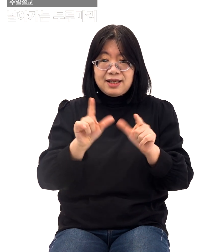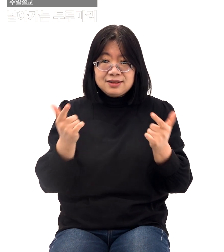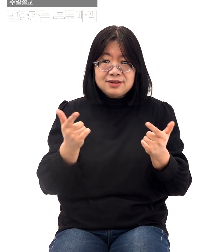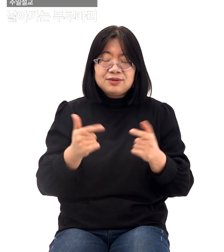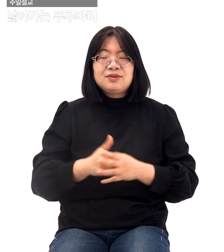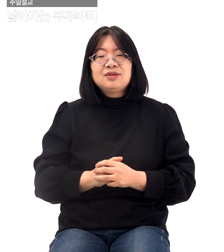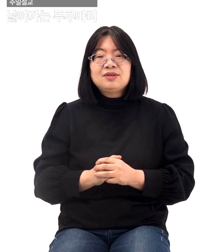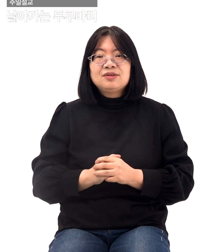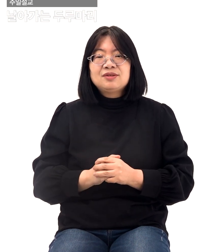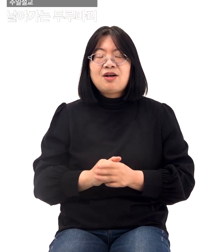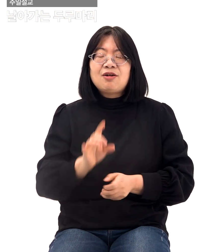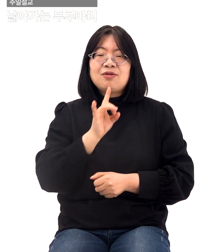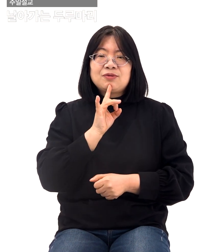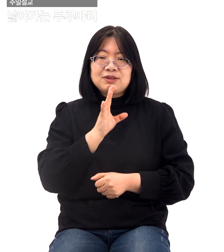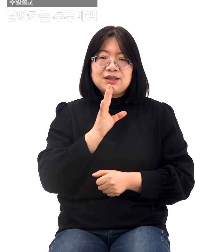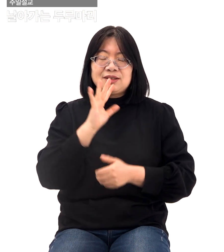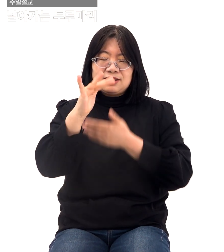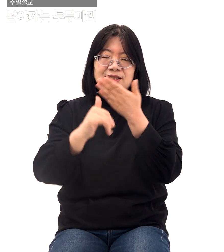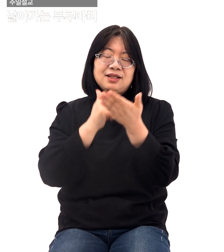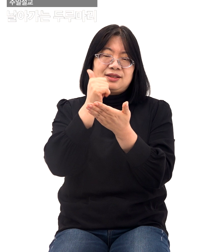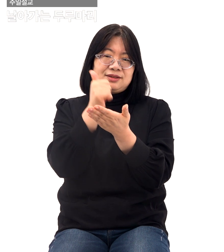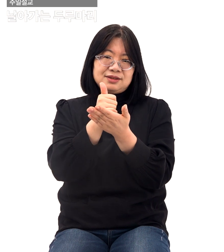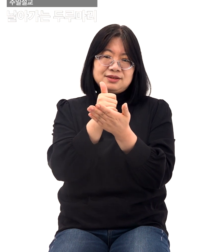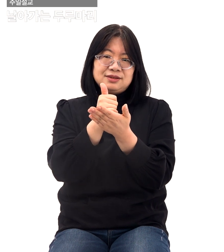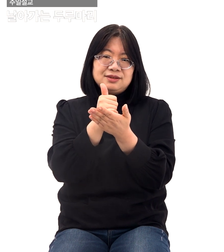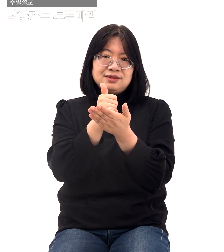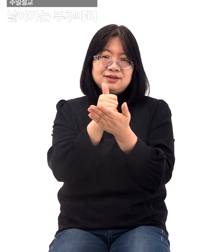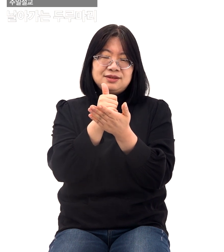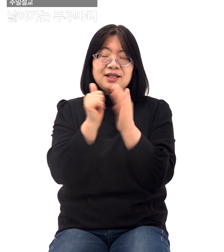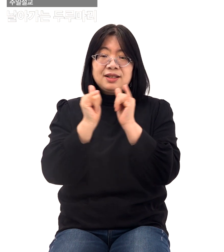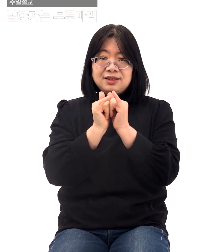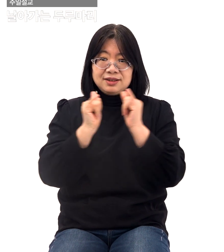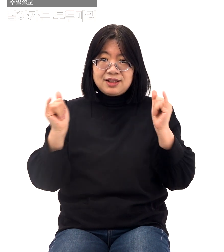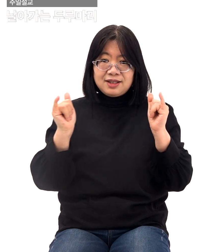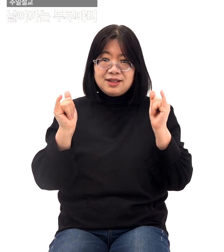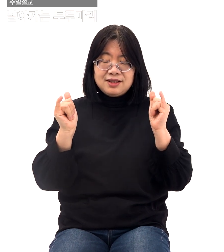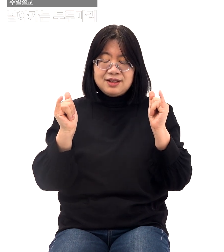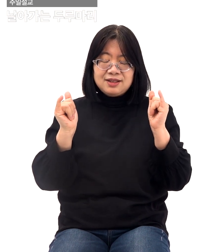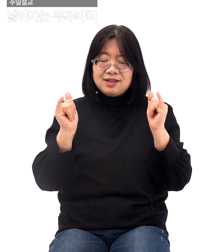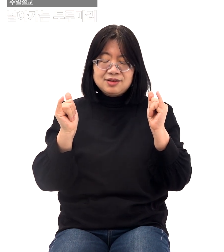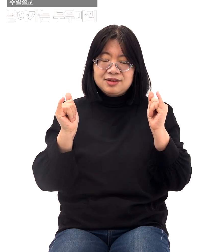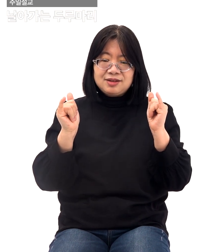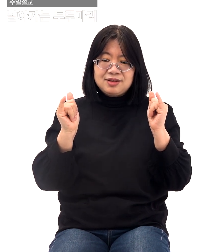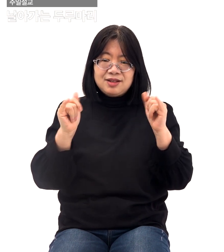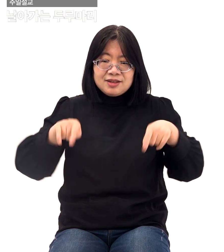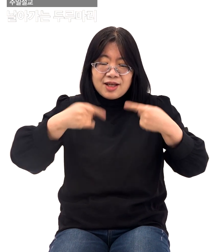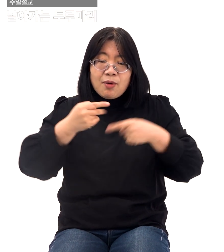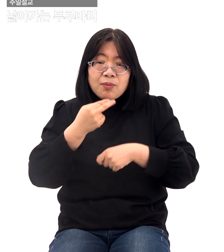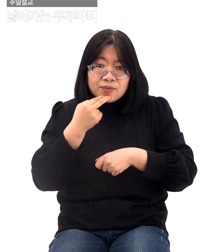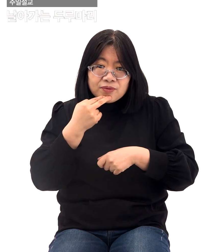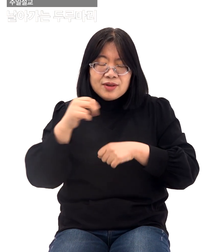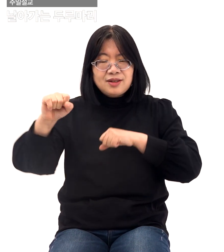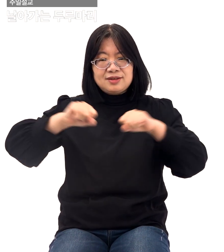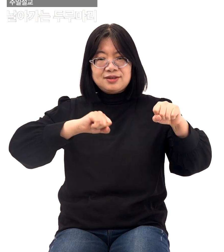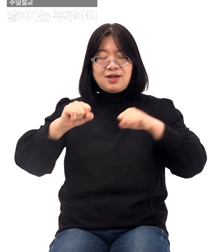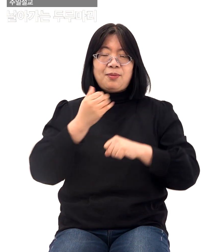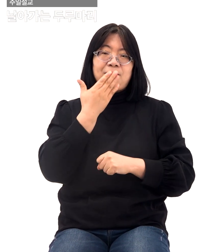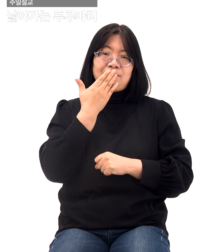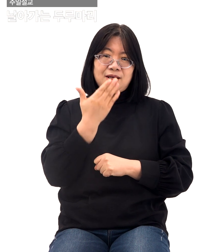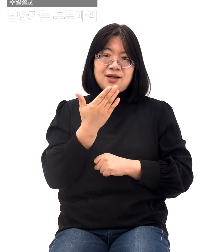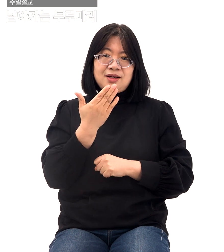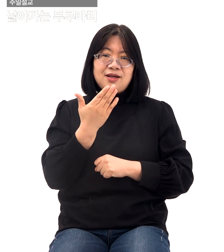아니고 오직 하나님 그분이 인간의 개입 없이 시행하실 수